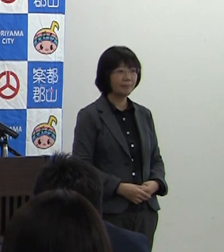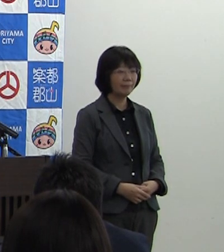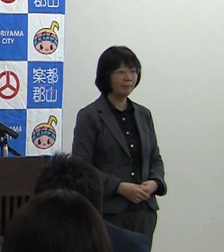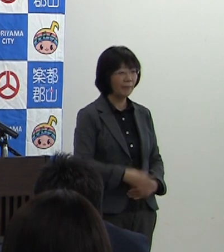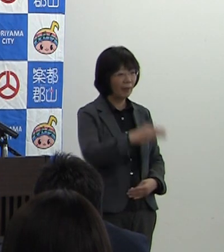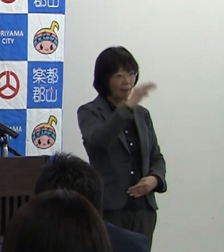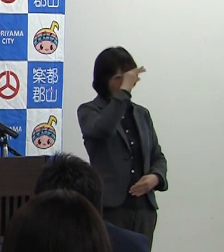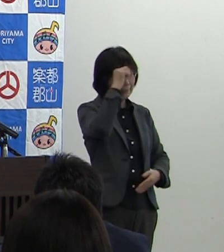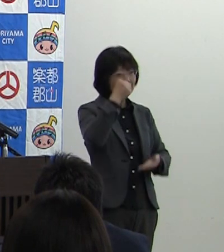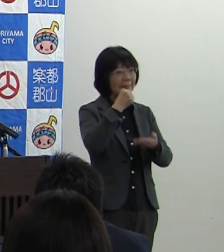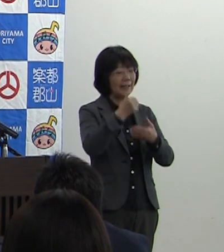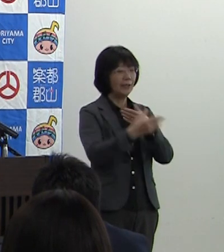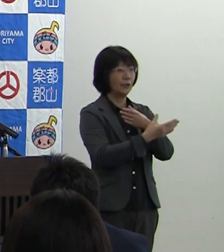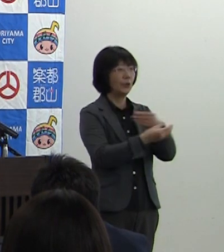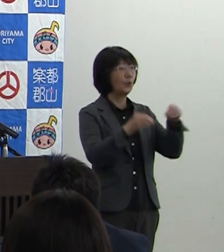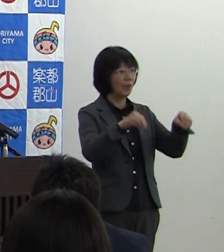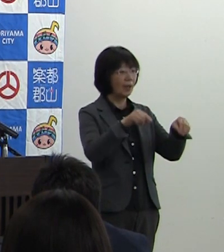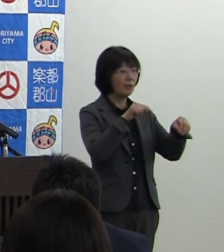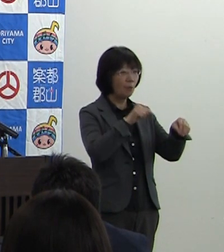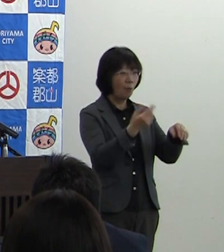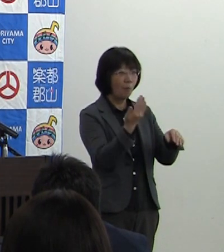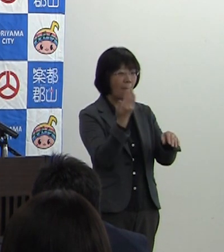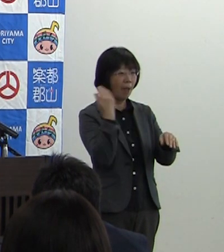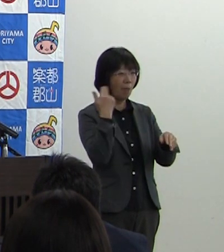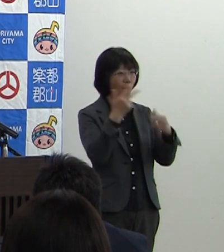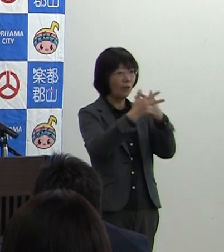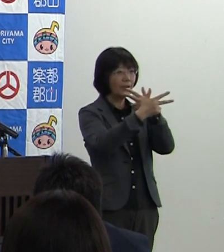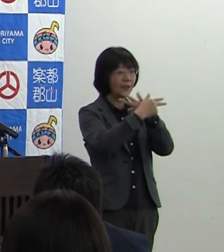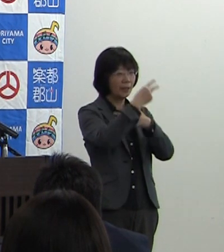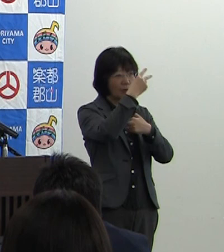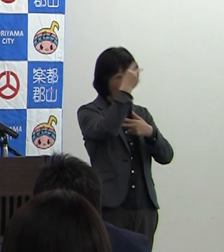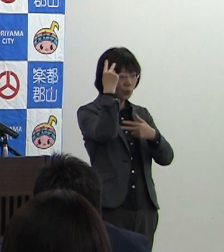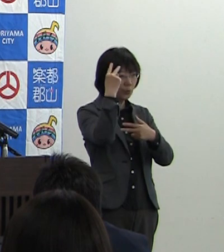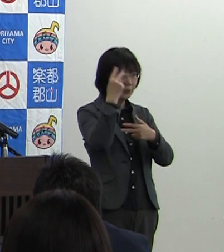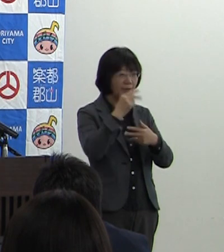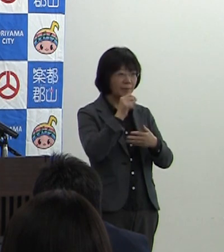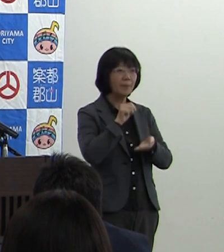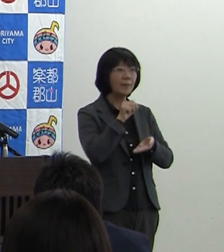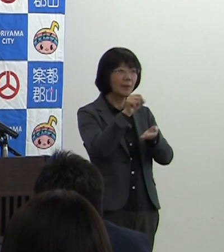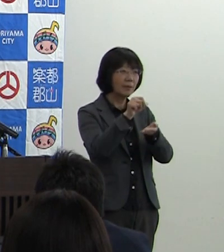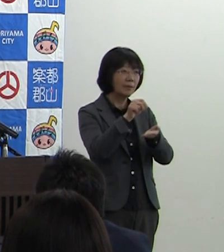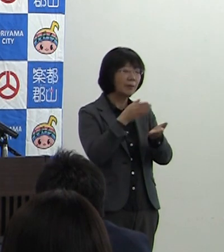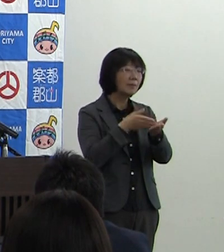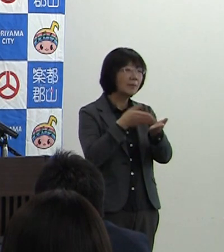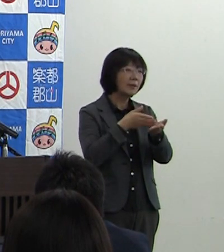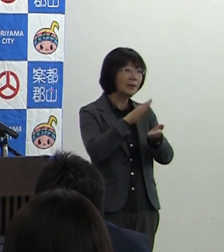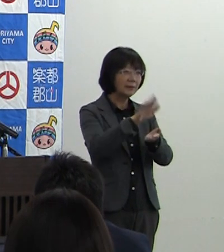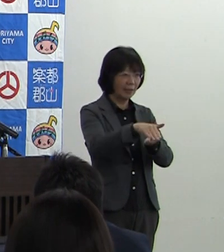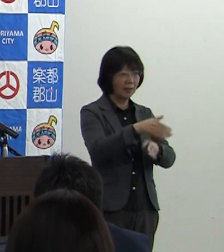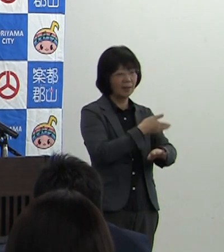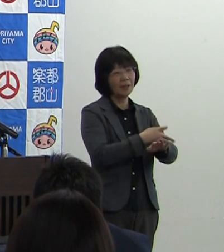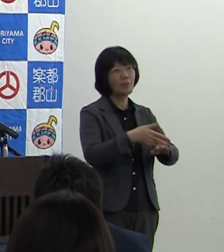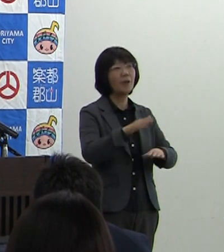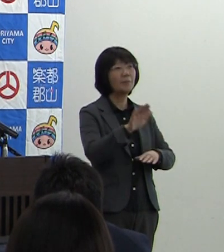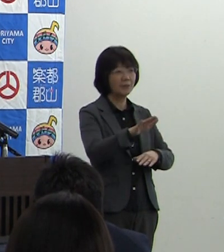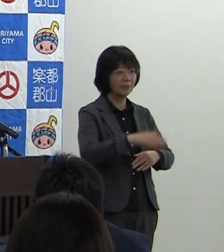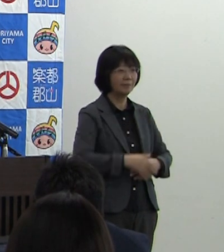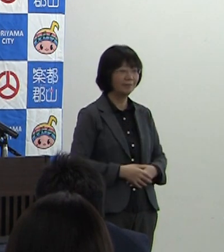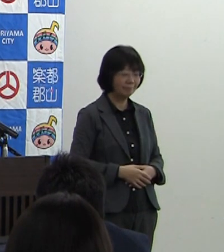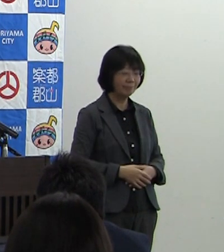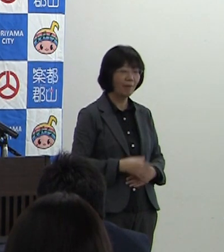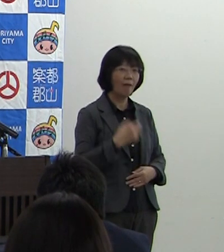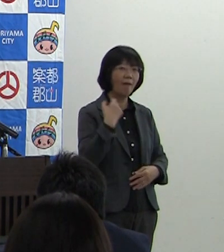もですね、前にも北高さんにお話したことあるんですが、せっかく の生徒の成果を